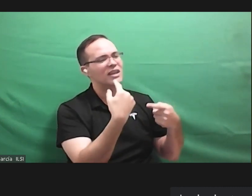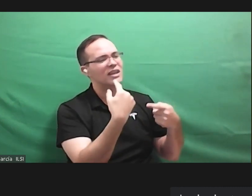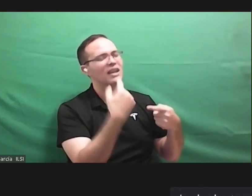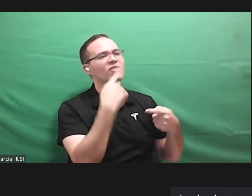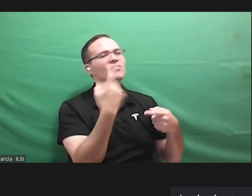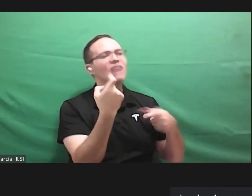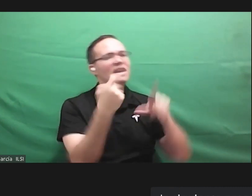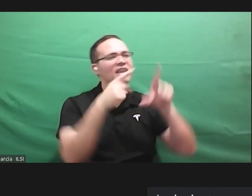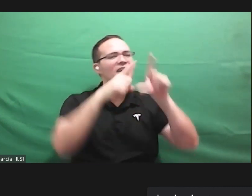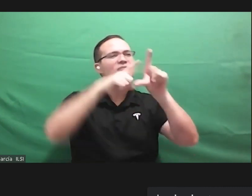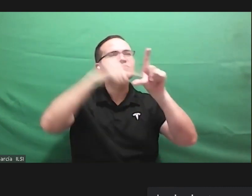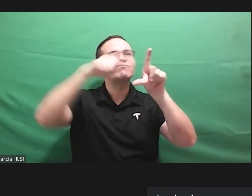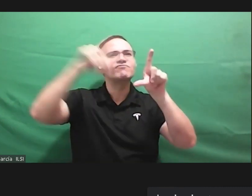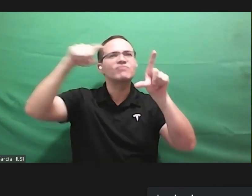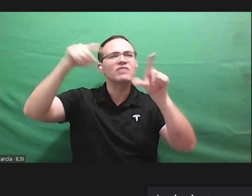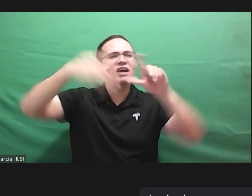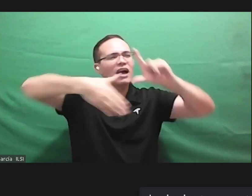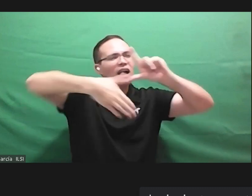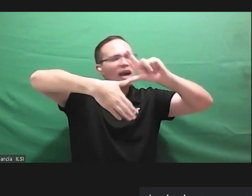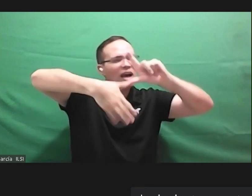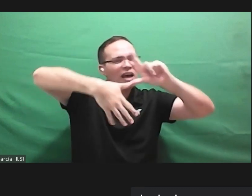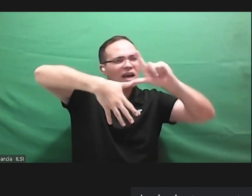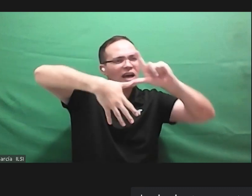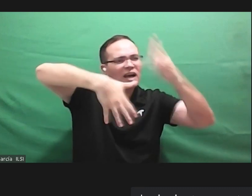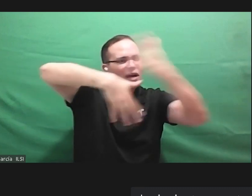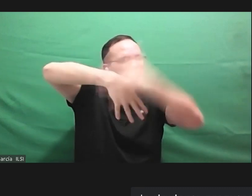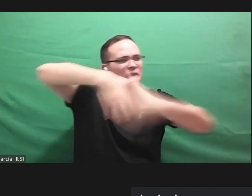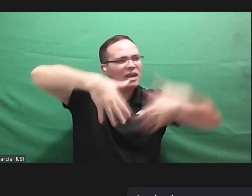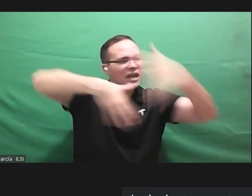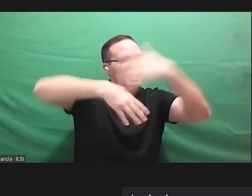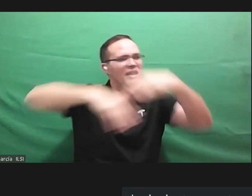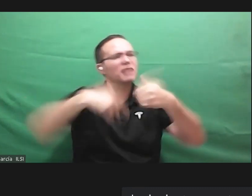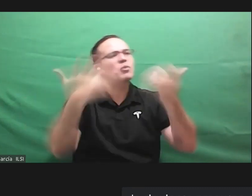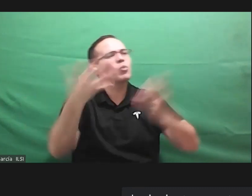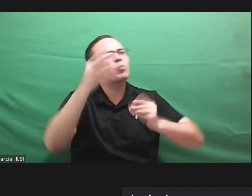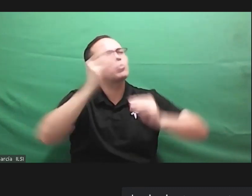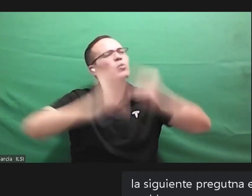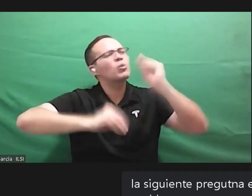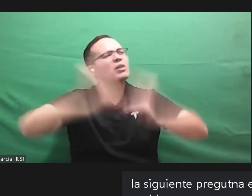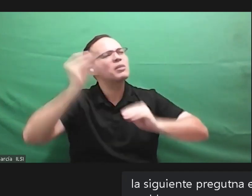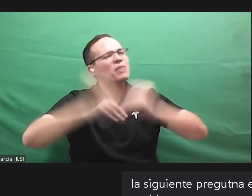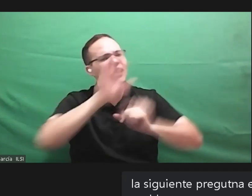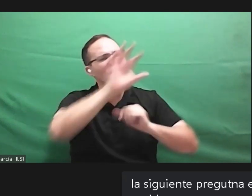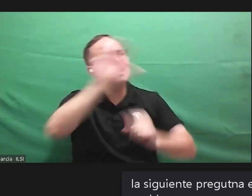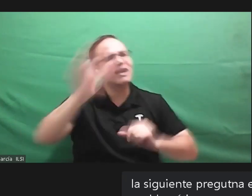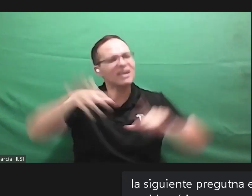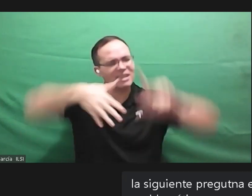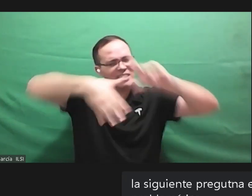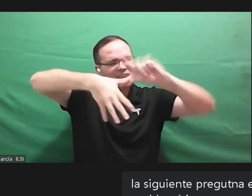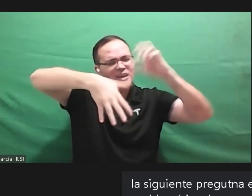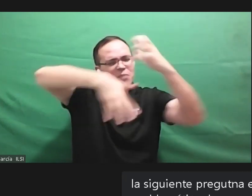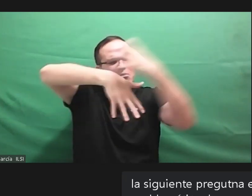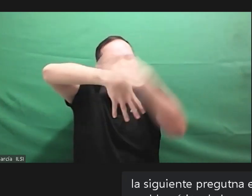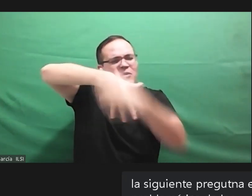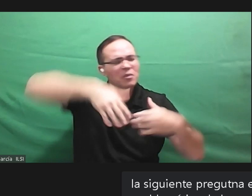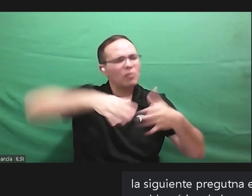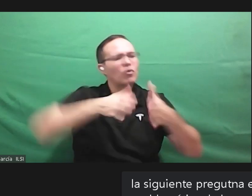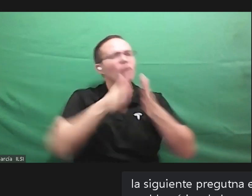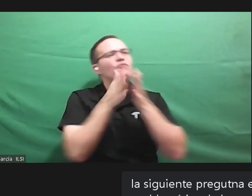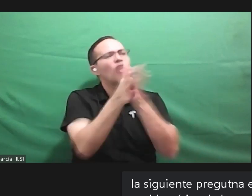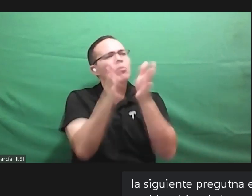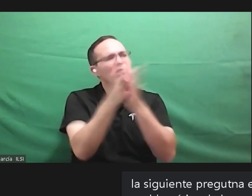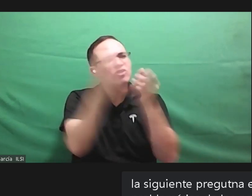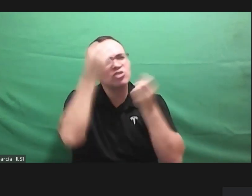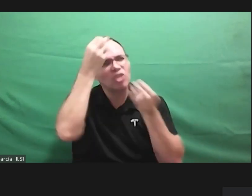en discapacidad en América Latina. ¿Es lo que te entendí? Sí, ¿qué problemáticas se enfrentan los países para generar información estadística sobre